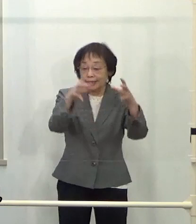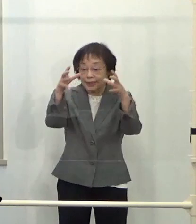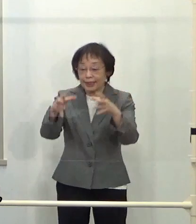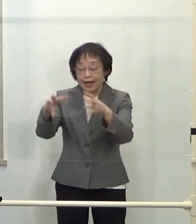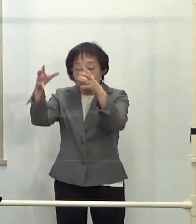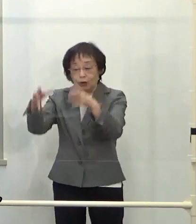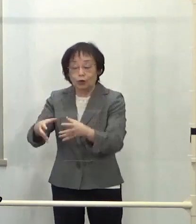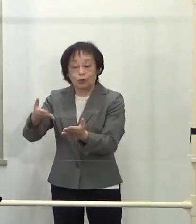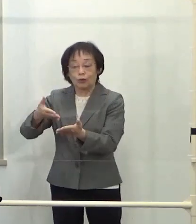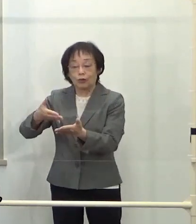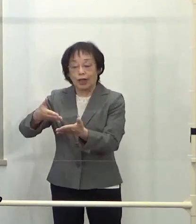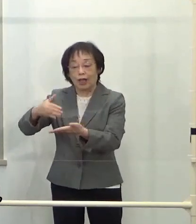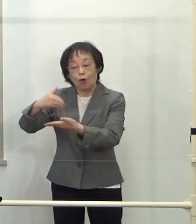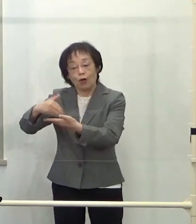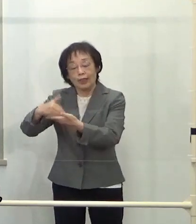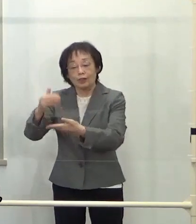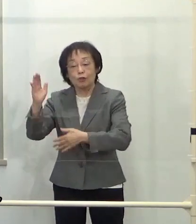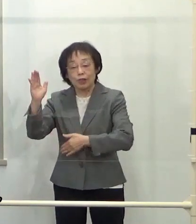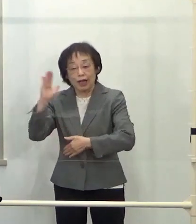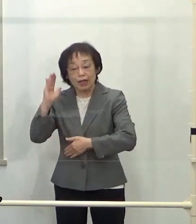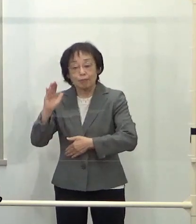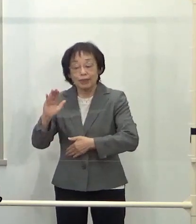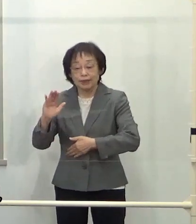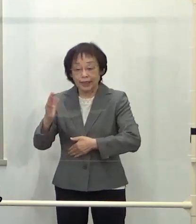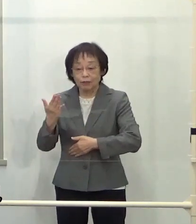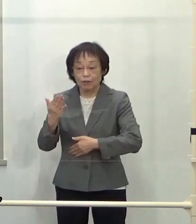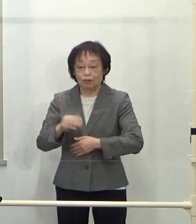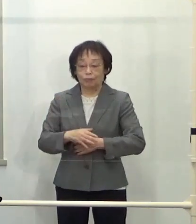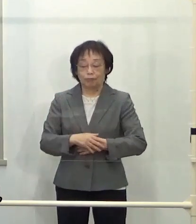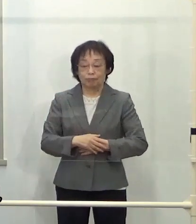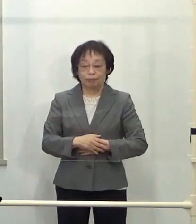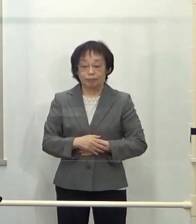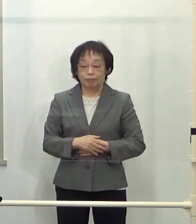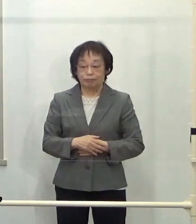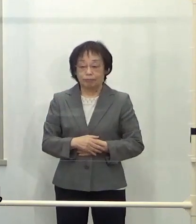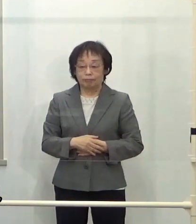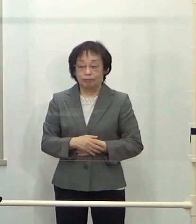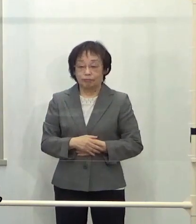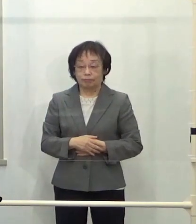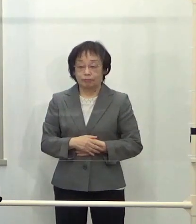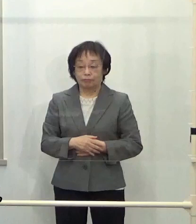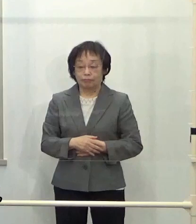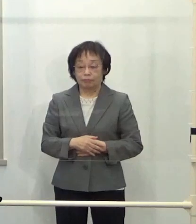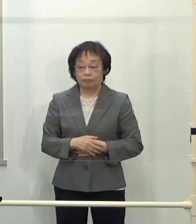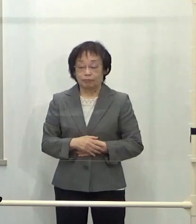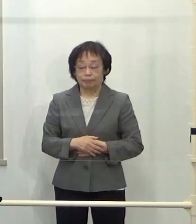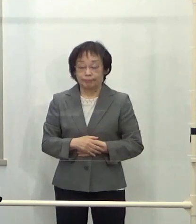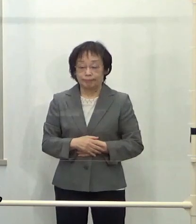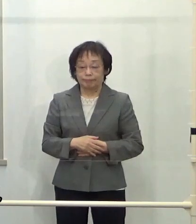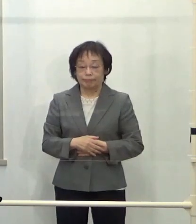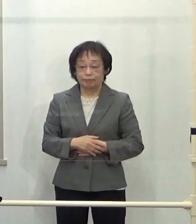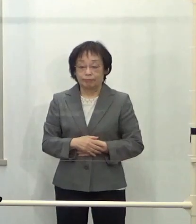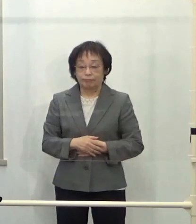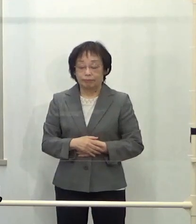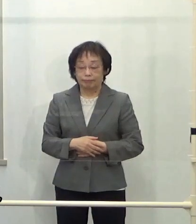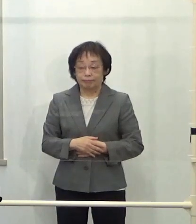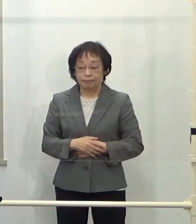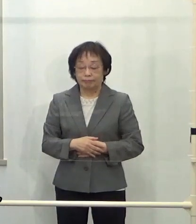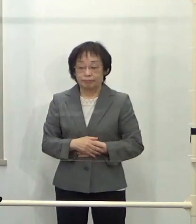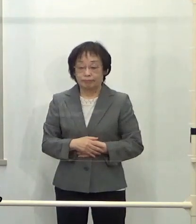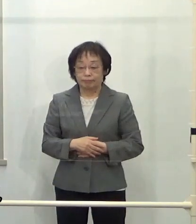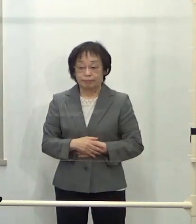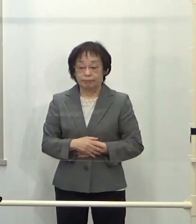して、まあ、その中で過去にの、まあ、蓄電池のところでさっき触れられたと思うんです